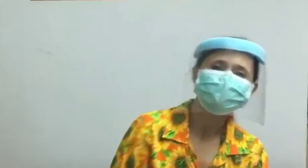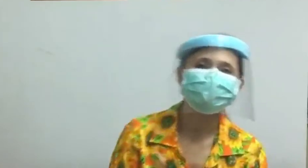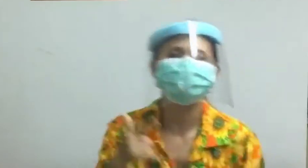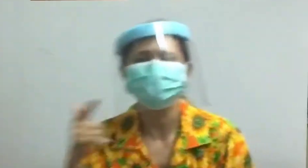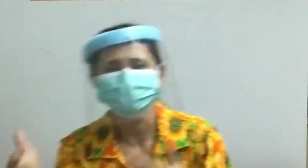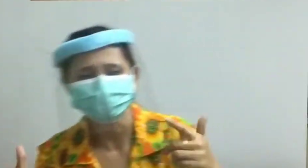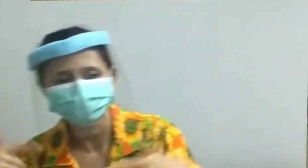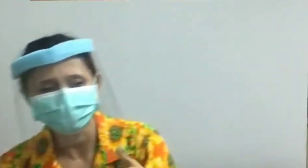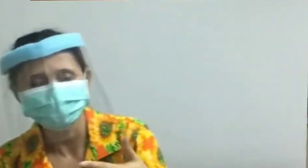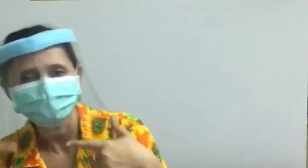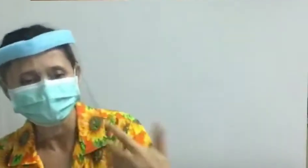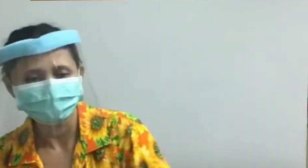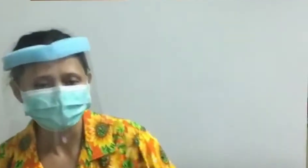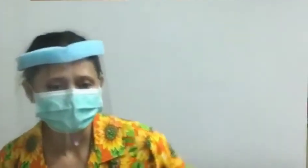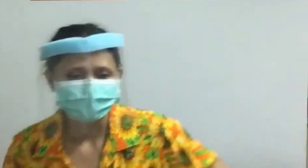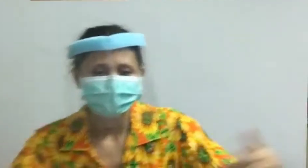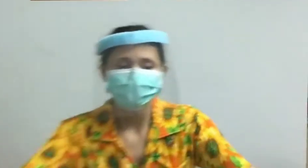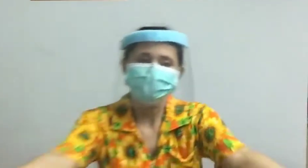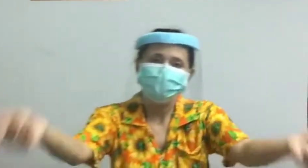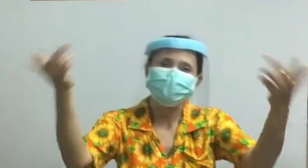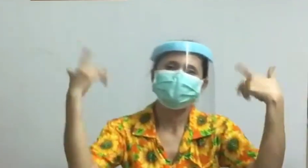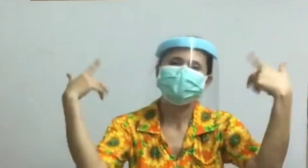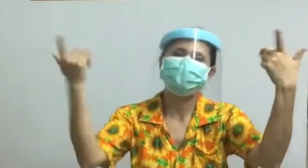ดูแลตัวเองให้ดีด้วยนะคนดี